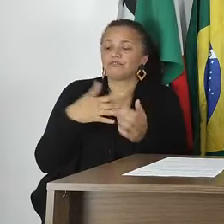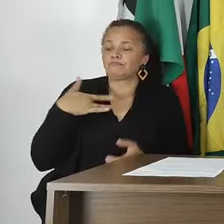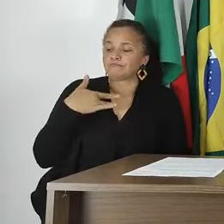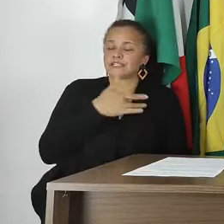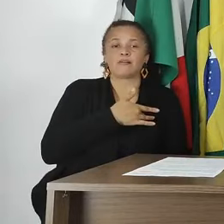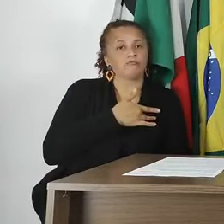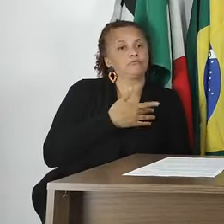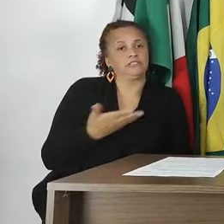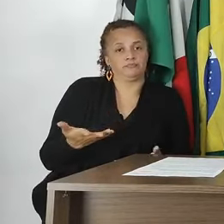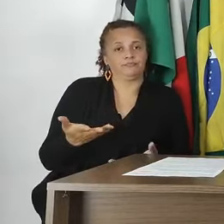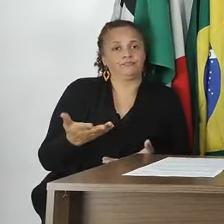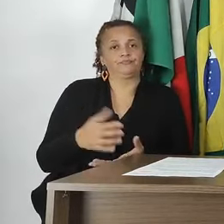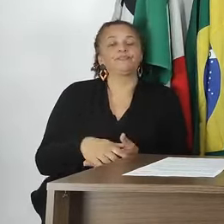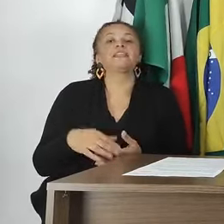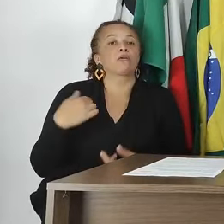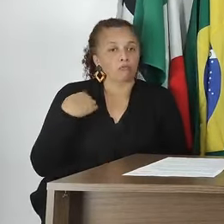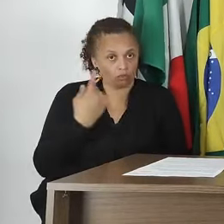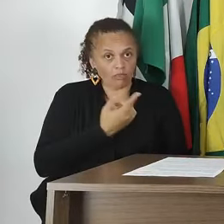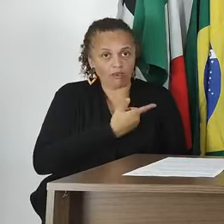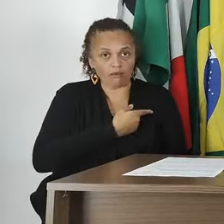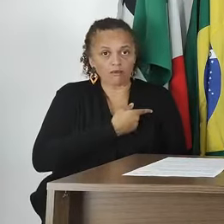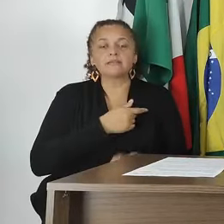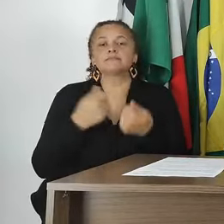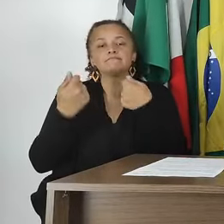temos que fazer com que essa